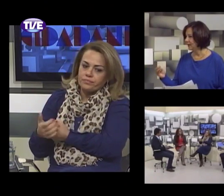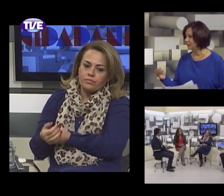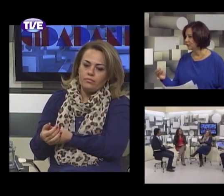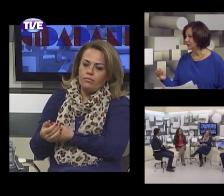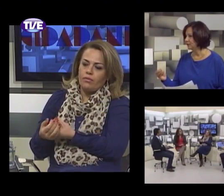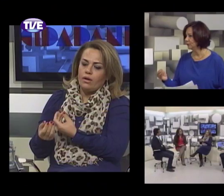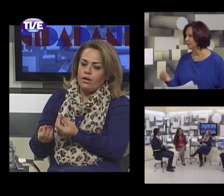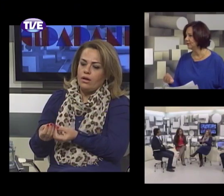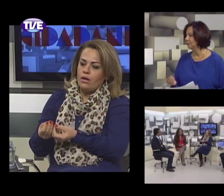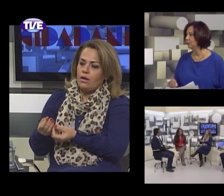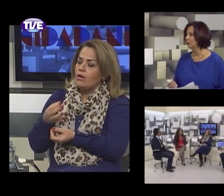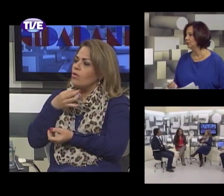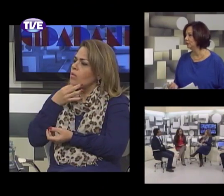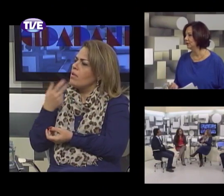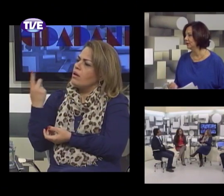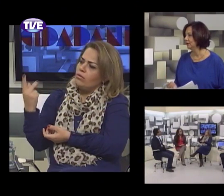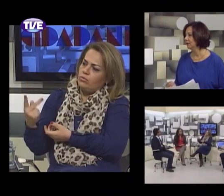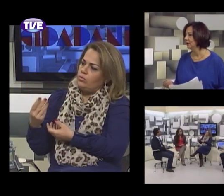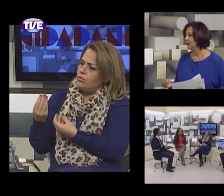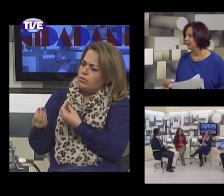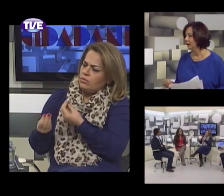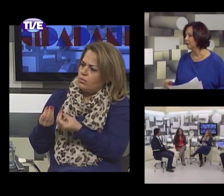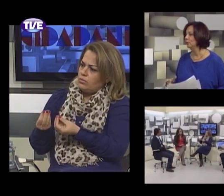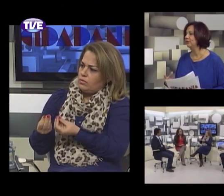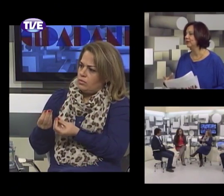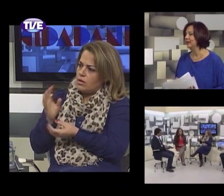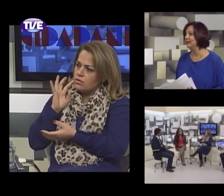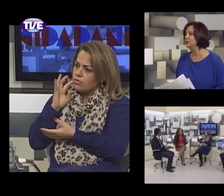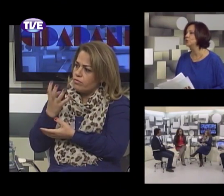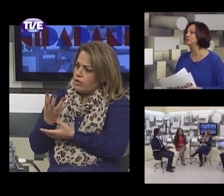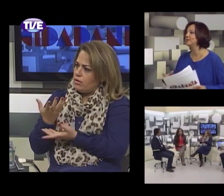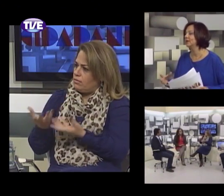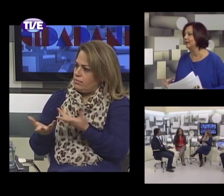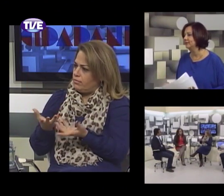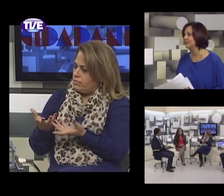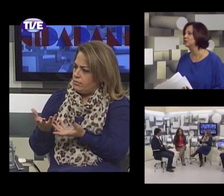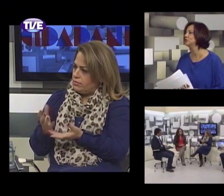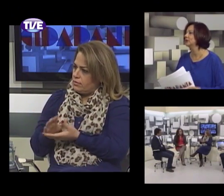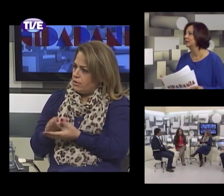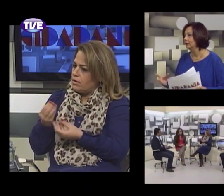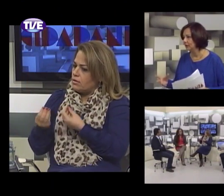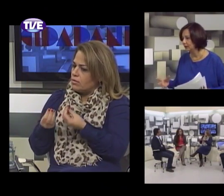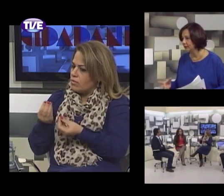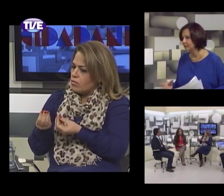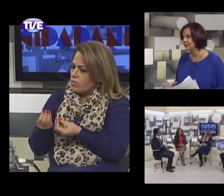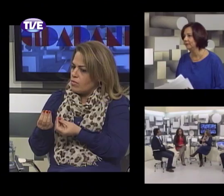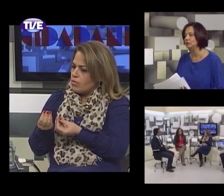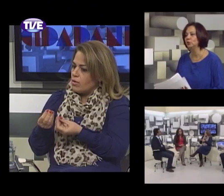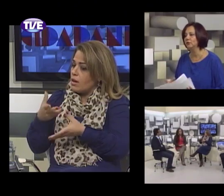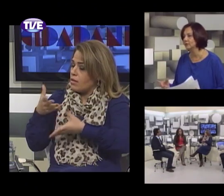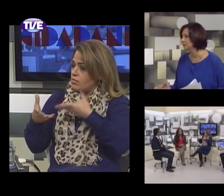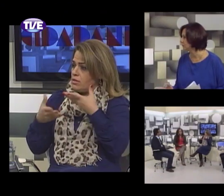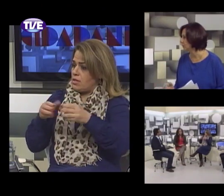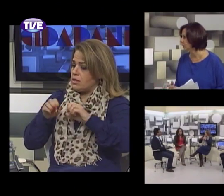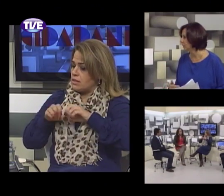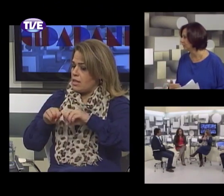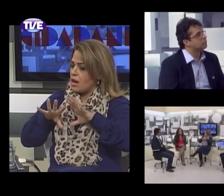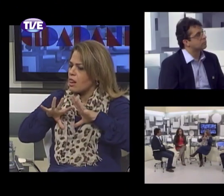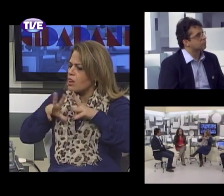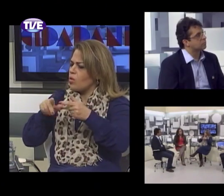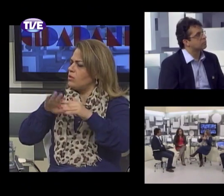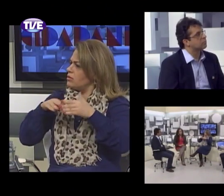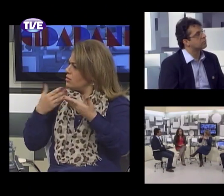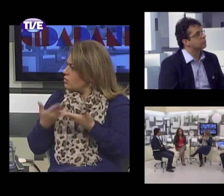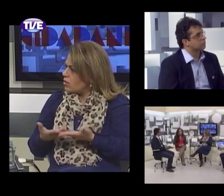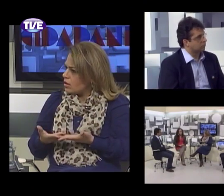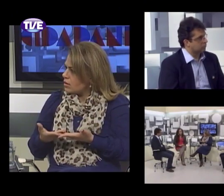Como que ele acha, então, que se pode, né, resolver que a língua de sinais seja ensinada em todas as escolas,